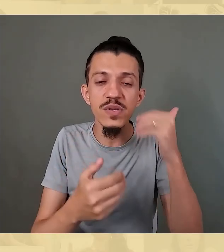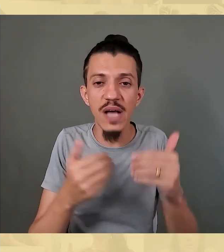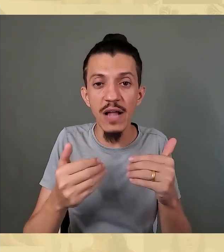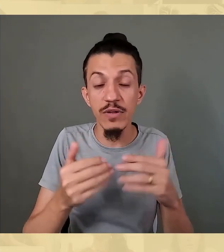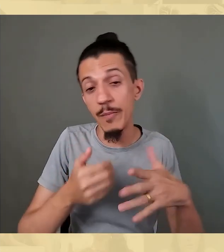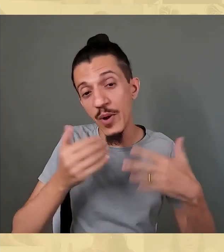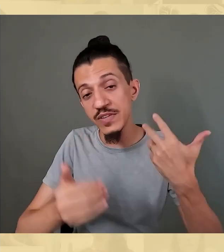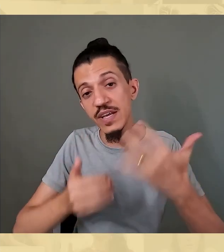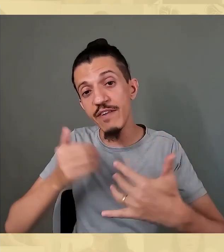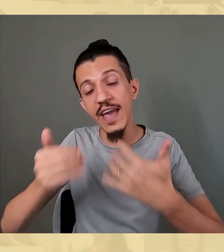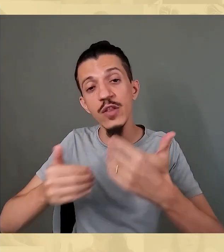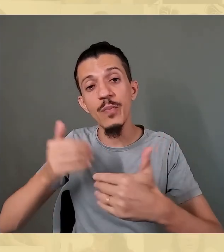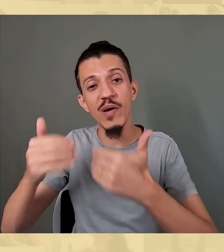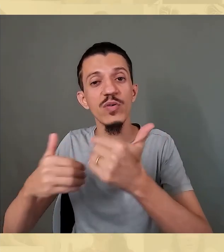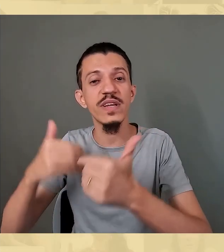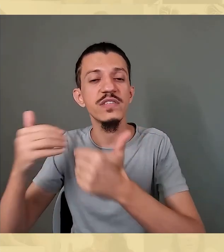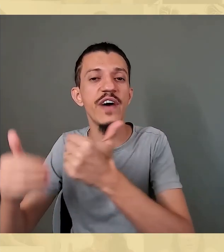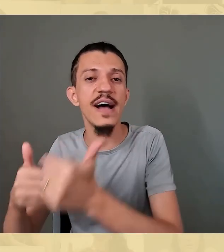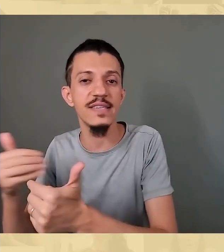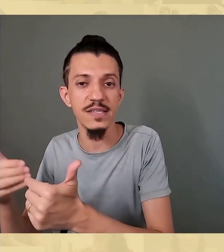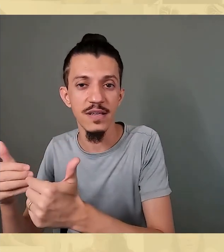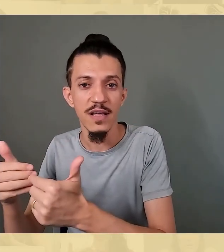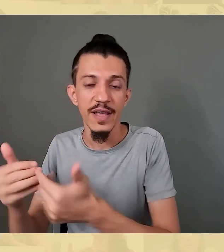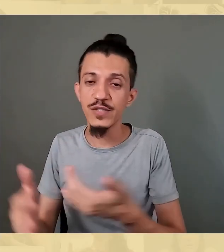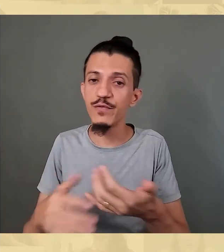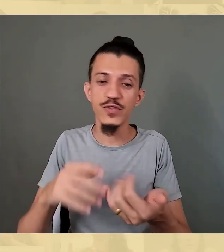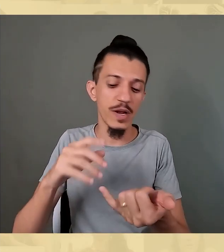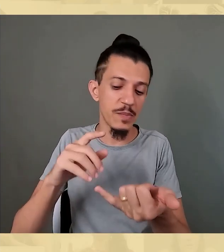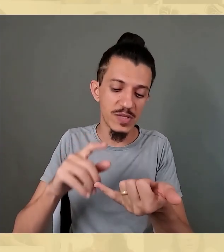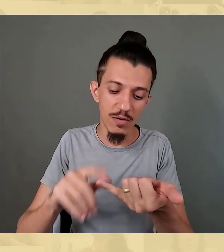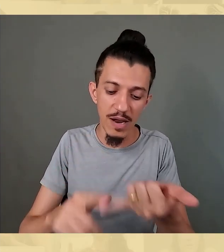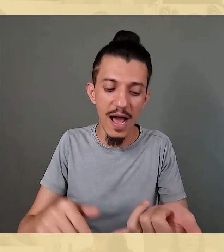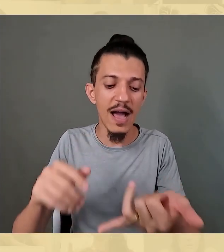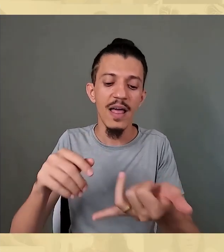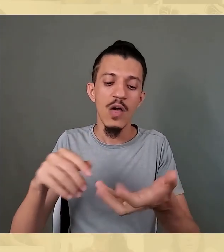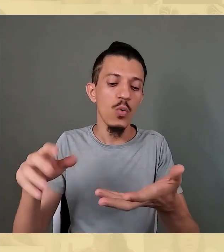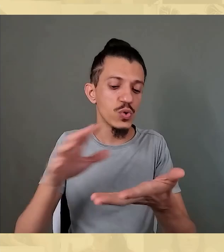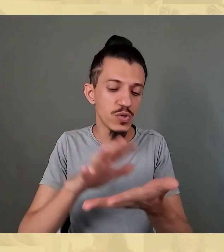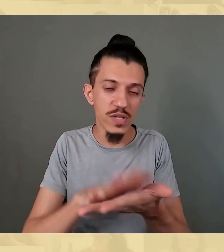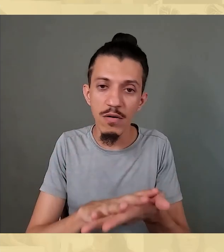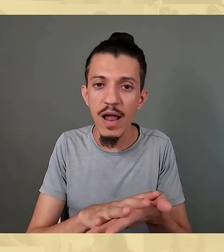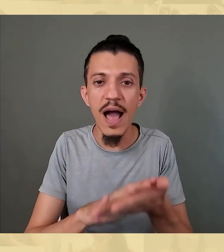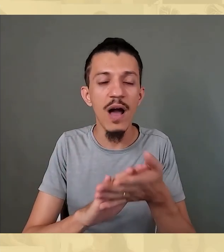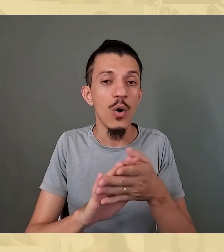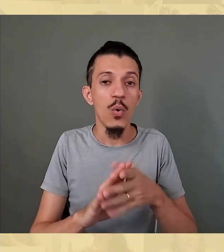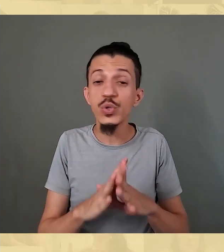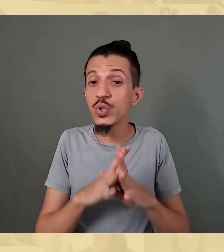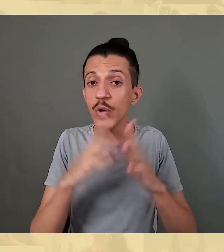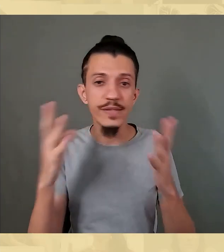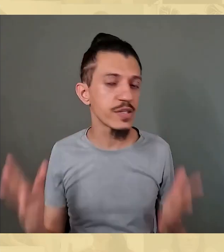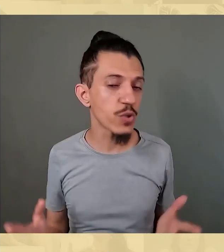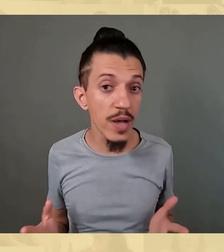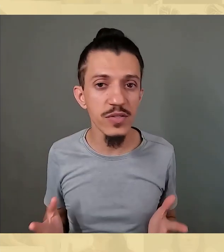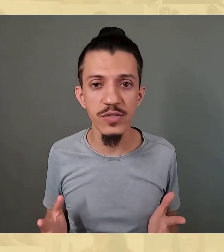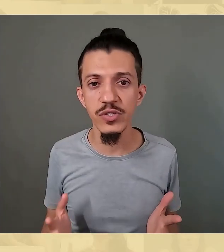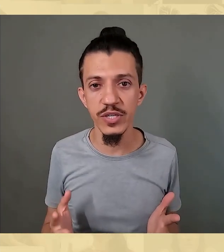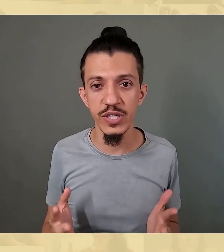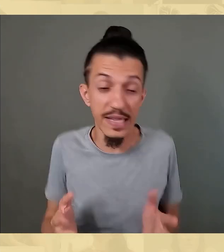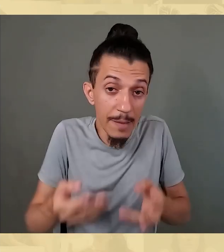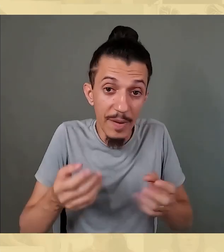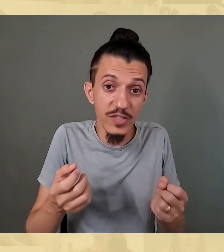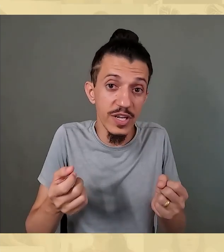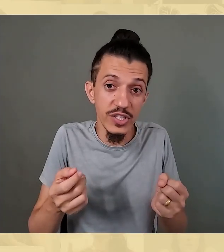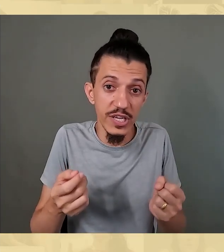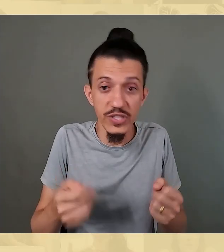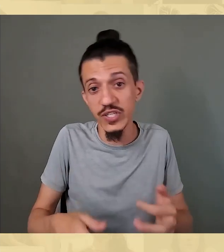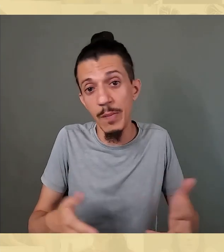mais usado. E depois você vai indo para outras fases. Isso funciona para o celular, uso do celular, uso de todas as coisas no nosso dia a dia. Até